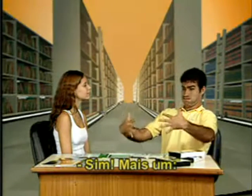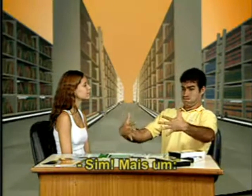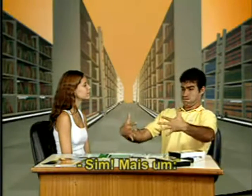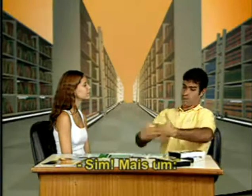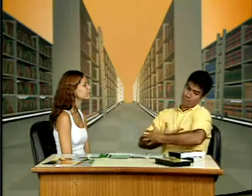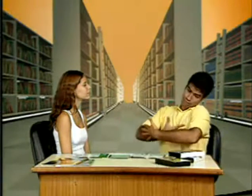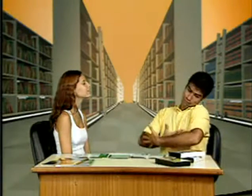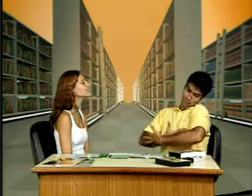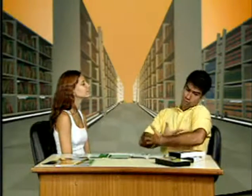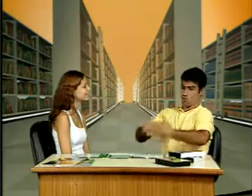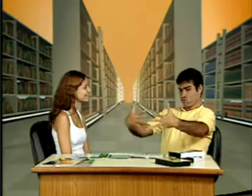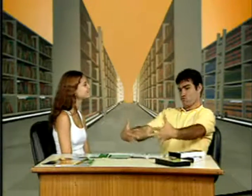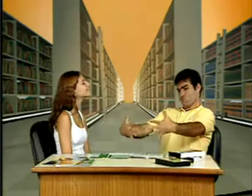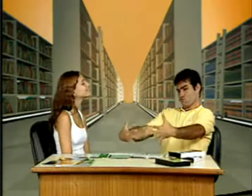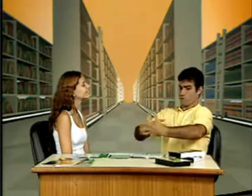Mais um.